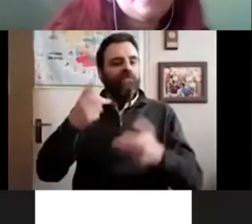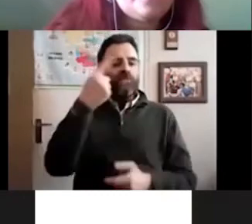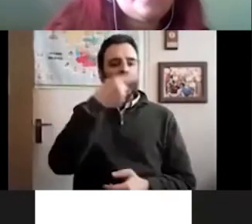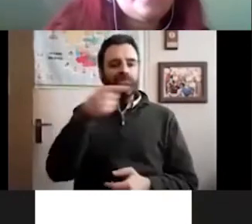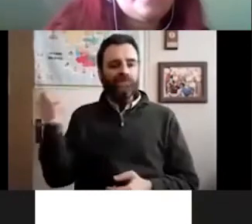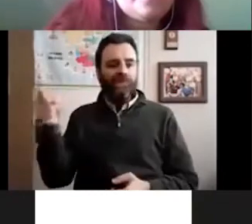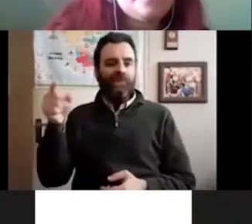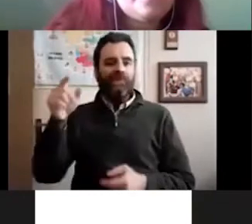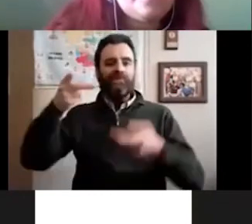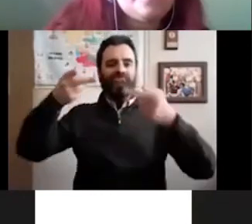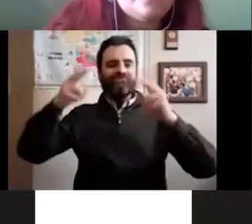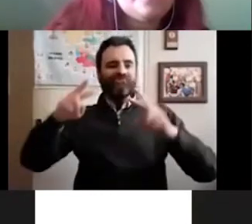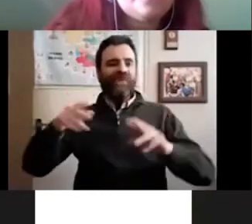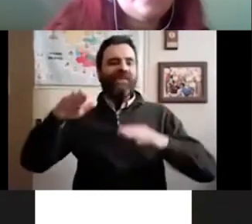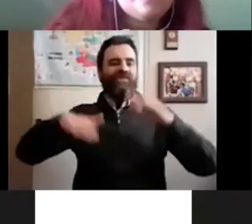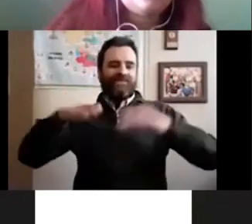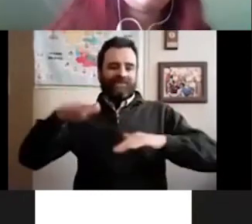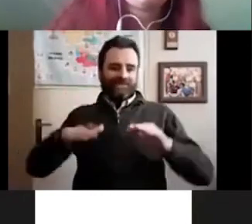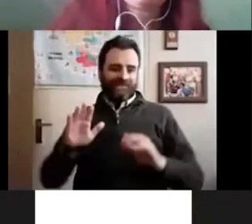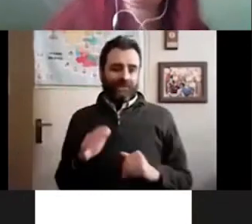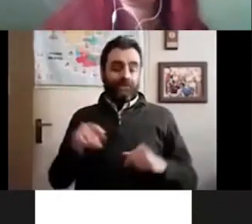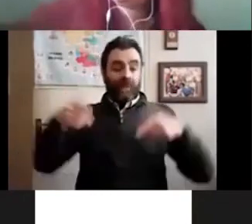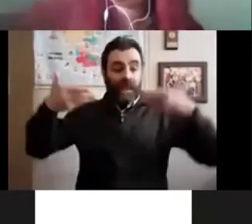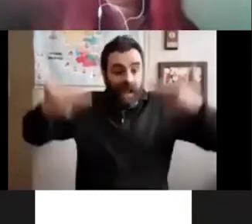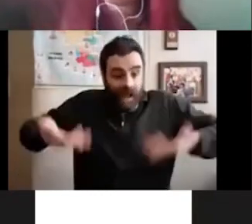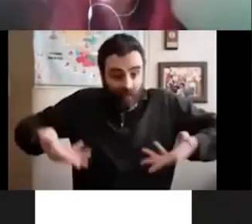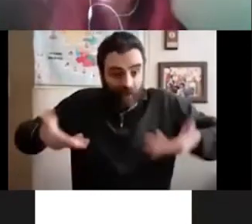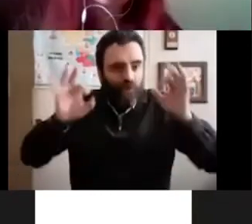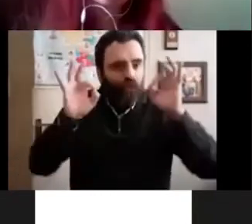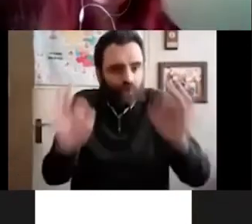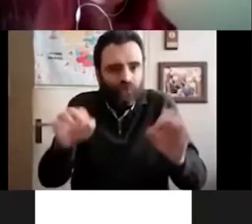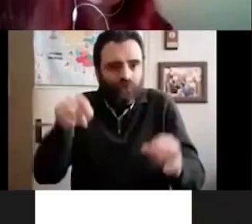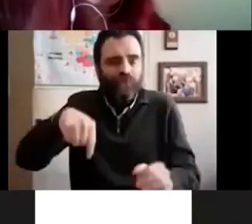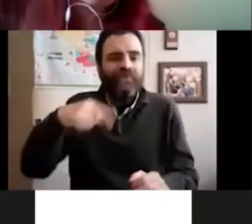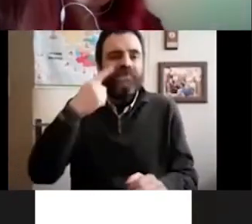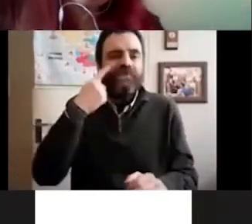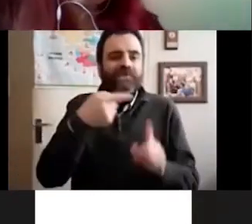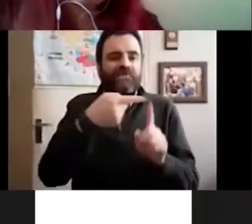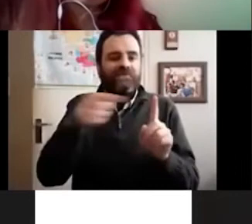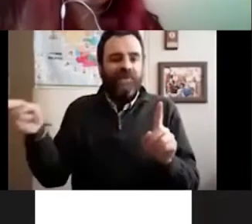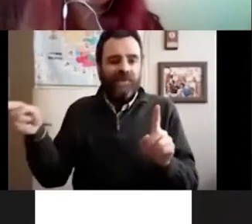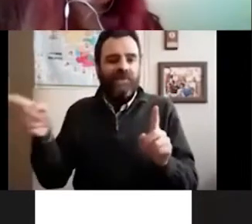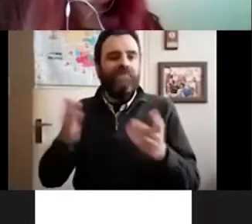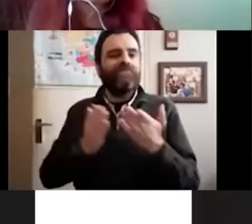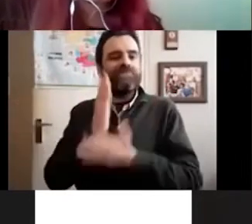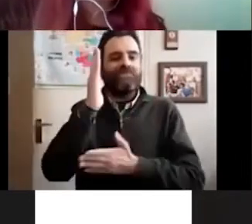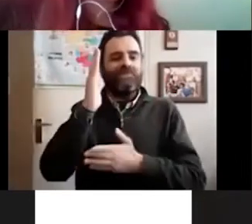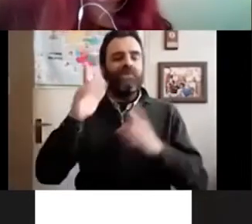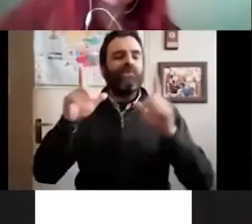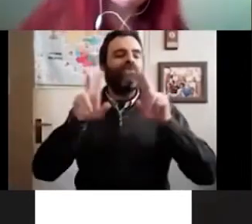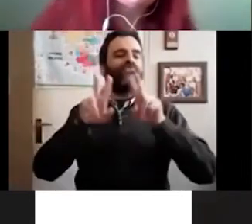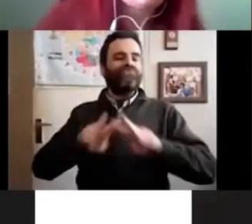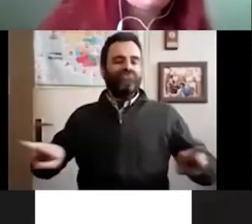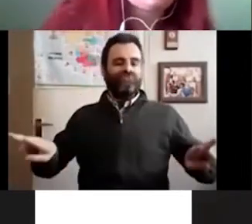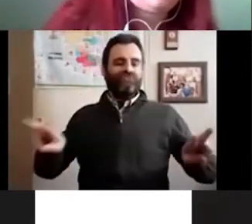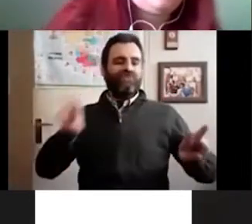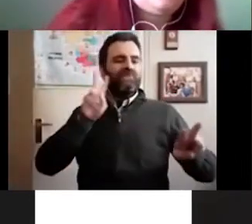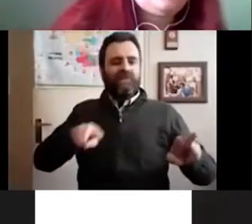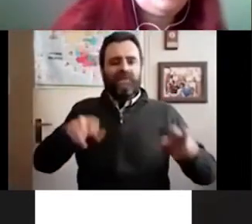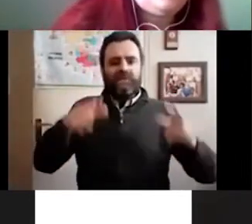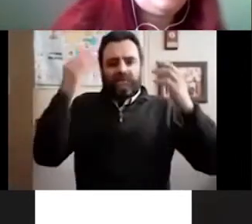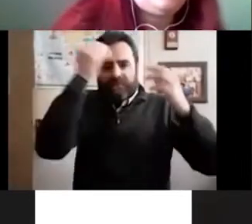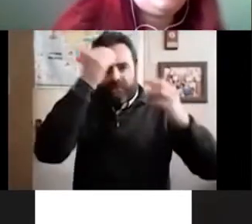igual comunicándonos, conversando, una semana, haciendo turnos de repente, pero justo esta